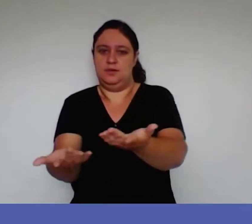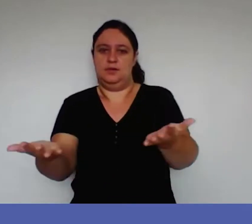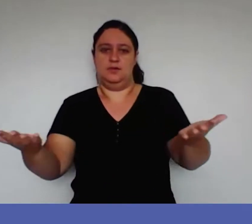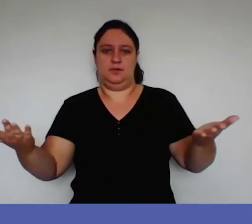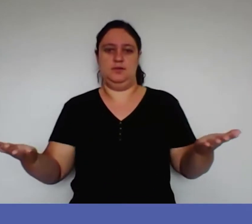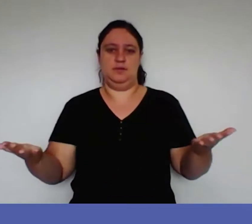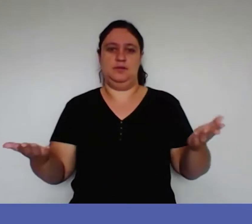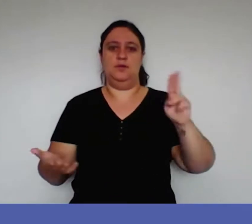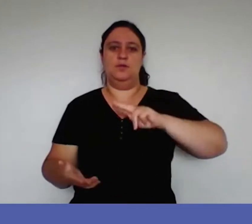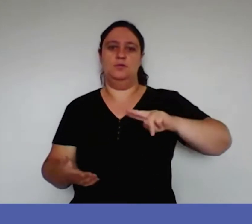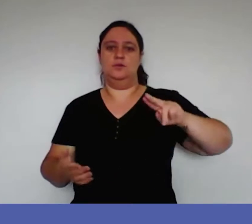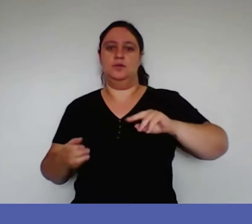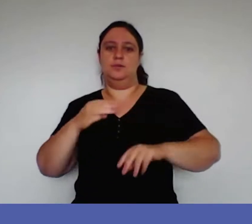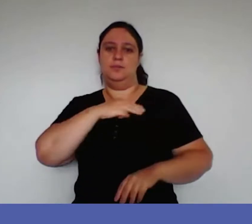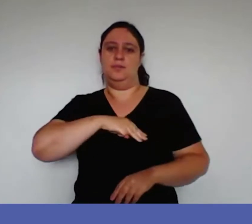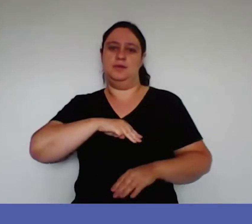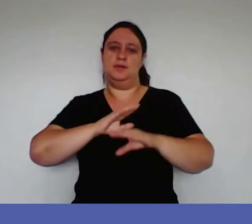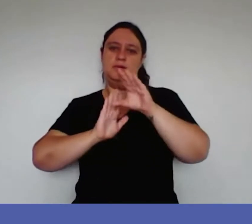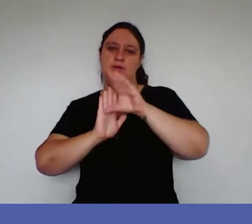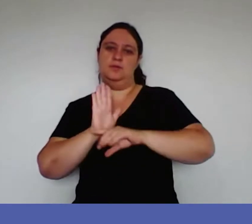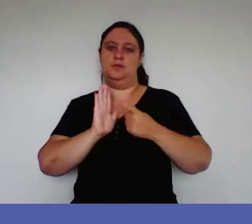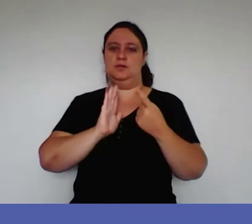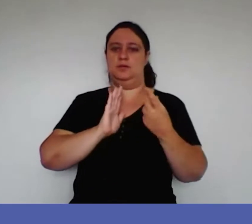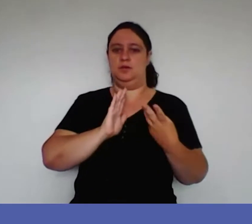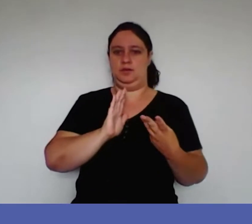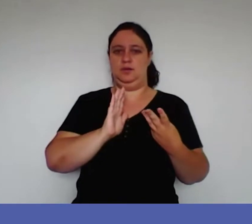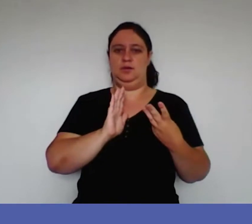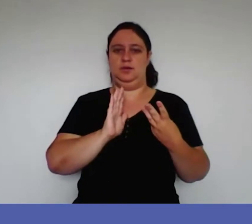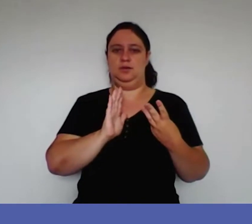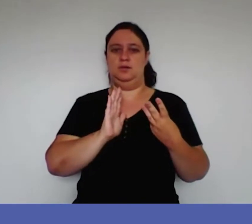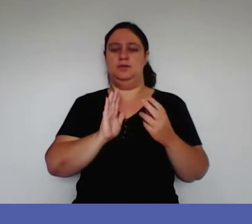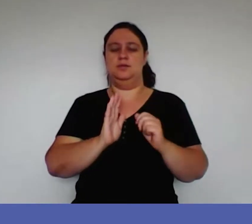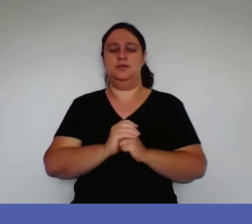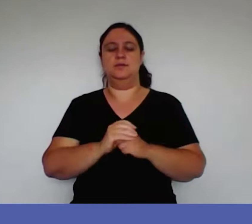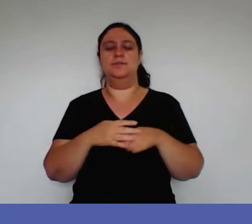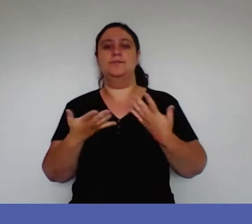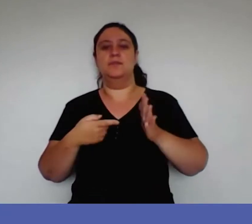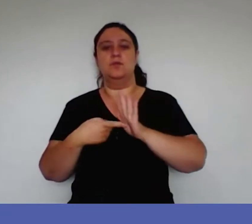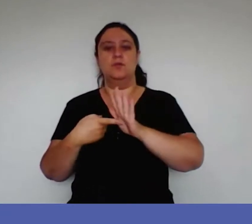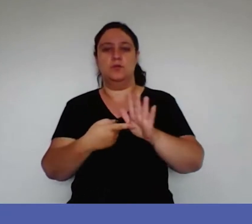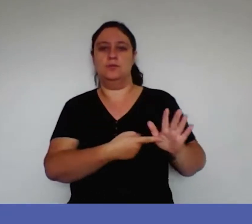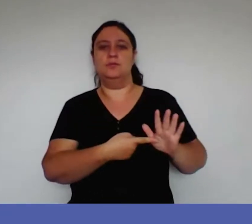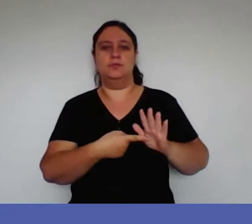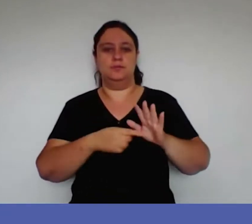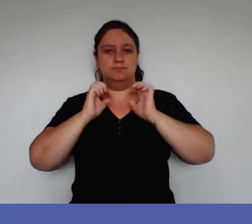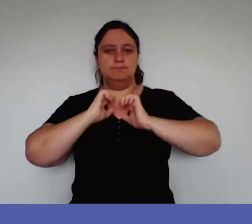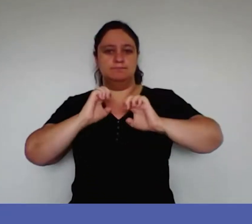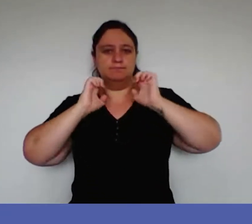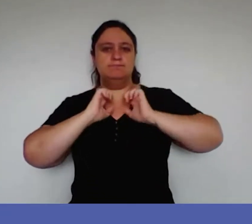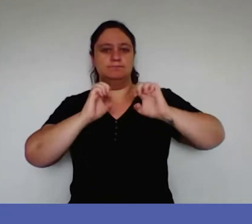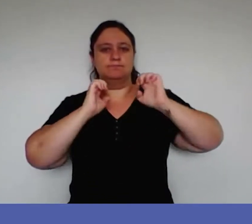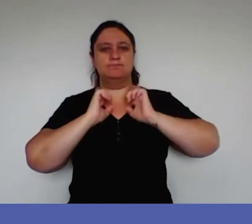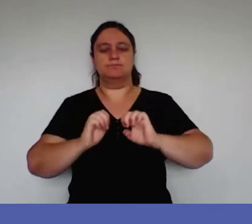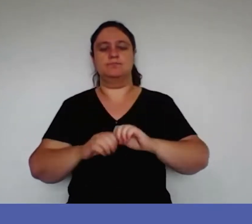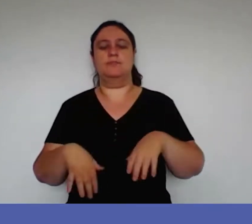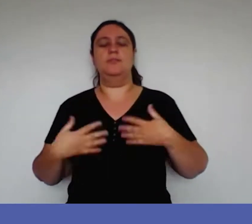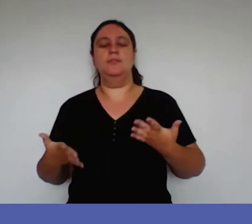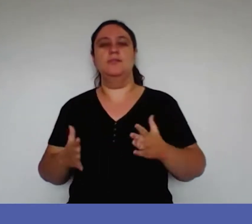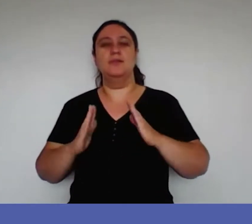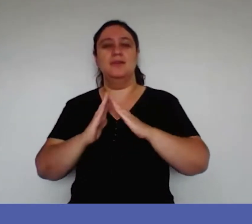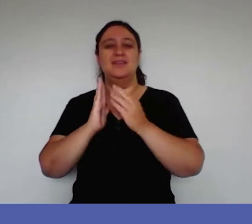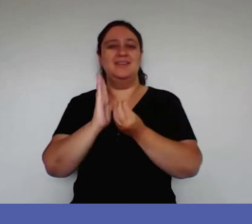13 foi mostrado, ele passou a semear. Portanto, queridos irmãos, a igreja não é uma